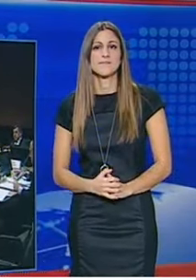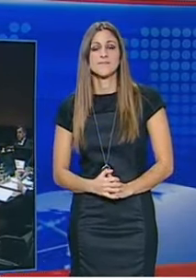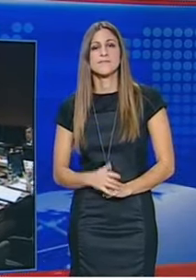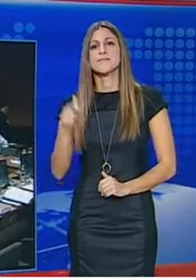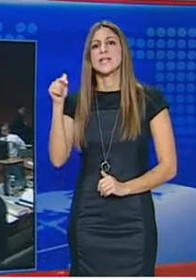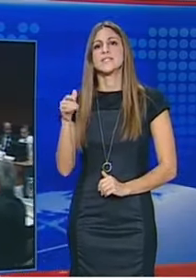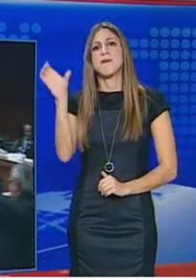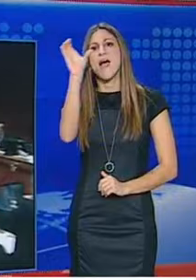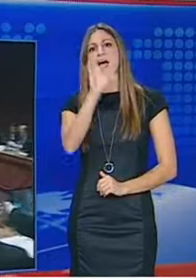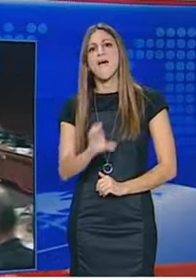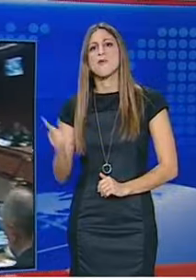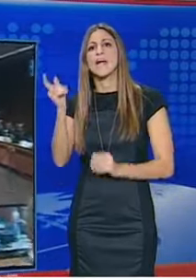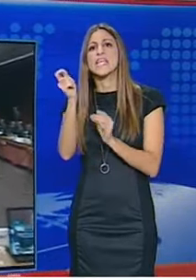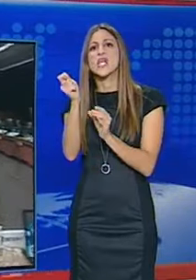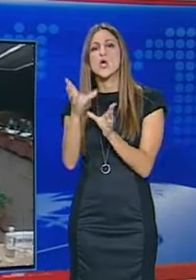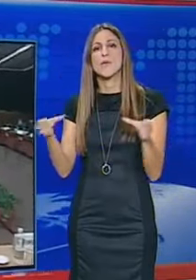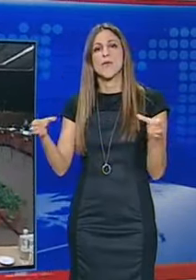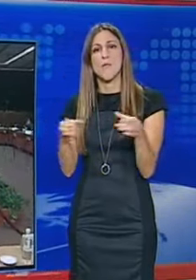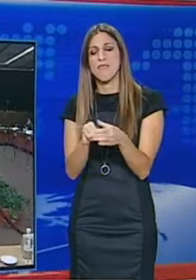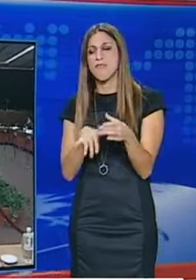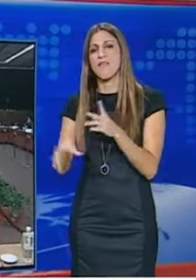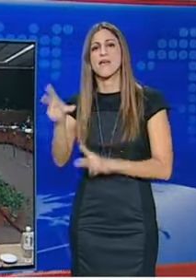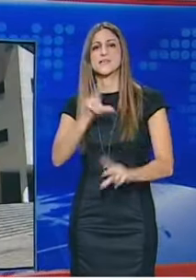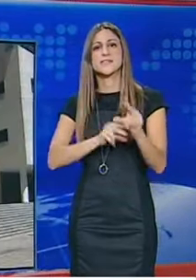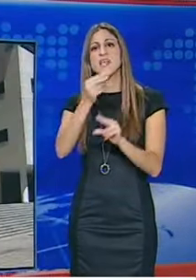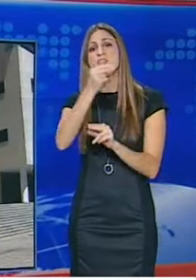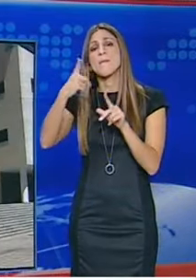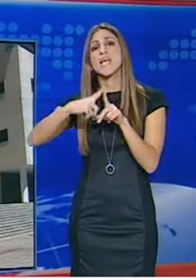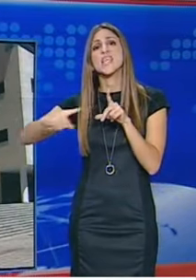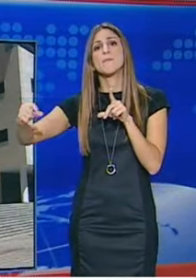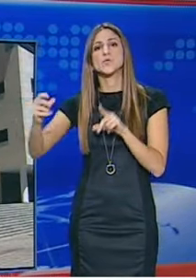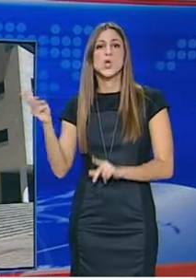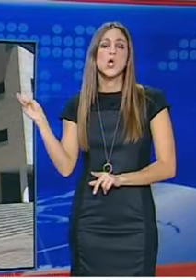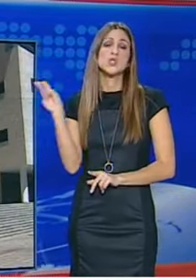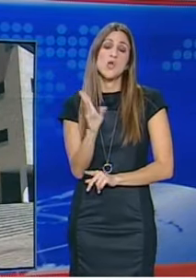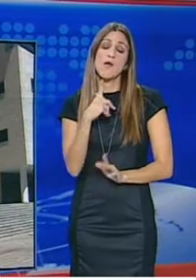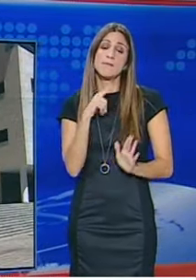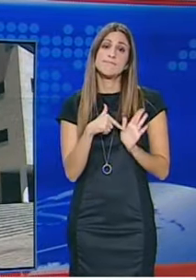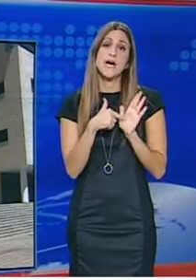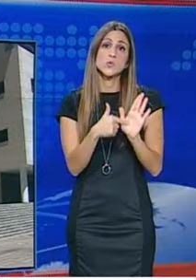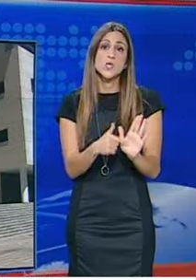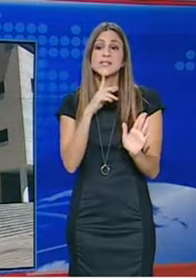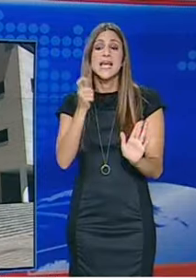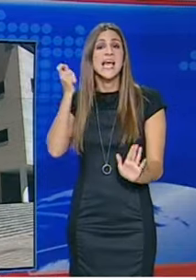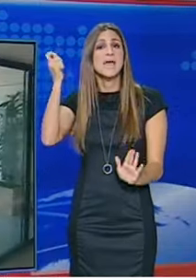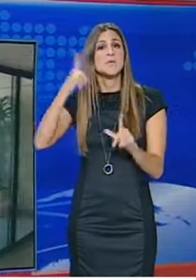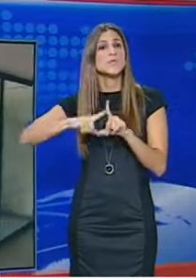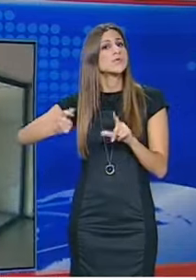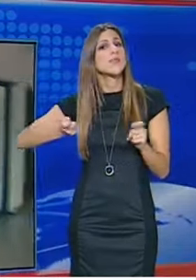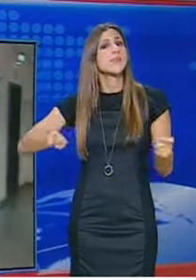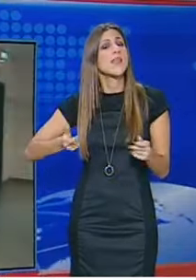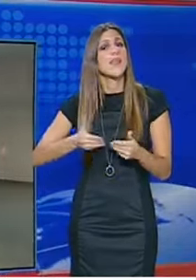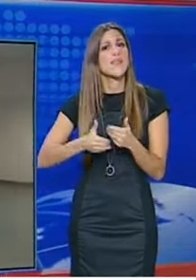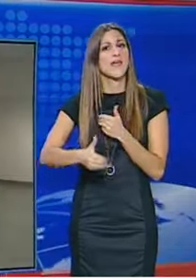κυπριακό μνημόνιο η τρόικα σύμφωνα με πληροφορίες αναμένεται να παρουσιάσει στοιχεία σε σχέση με τη βιωσιμότητα του κυπριακού χρέους ενώ θα